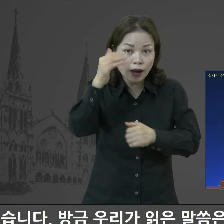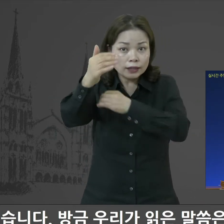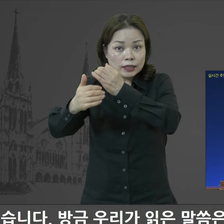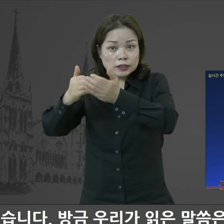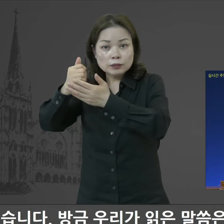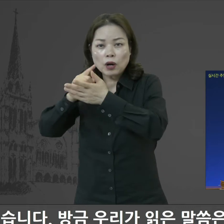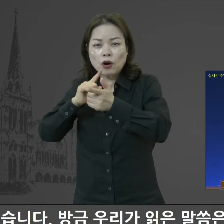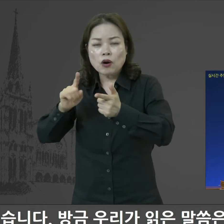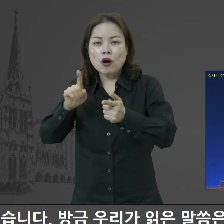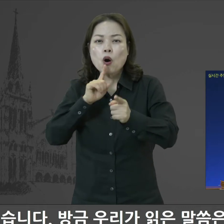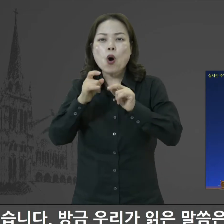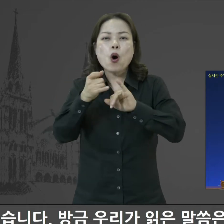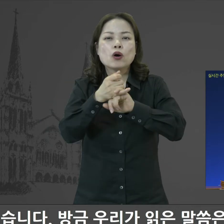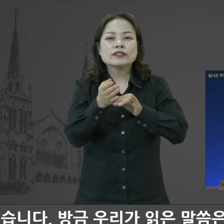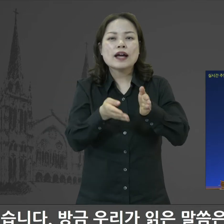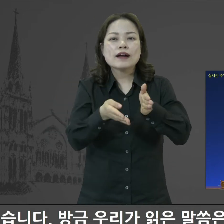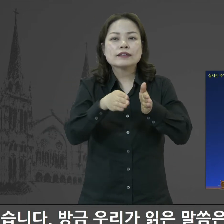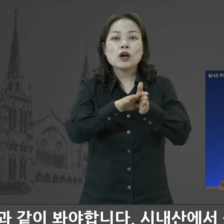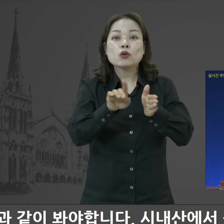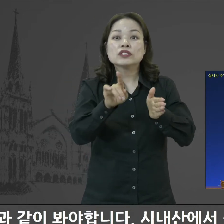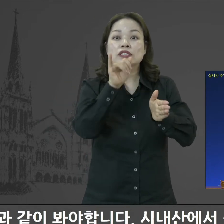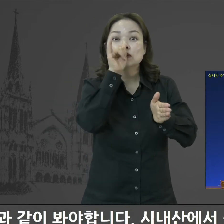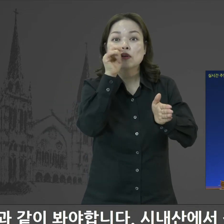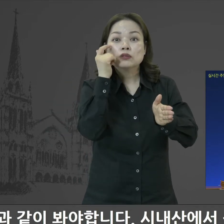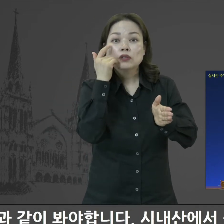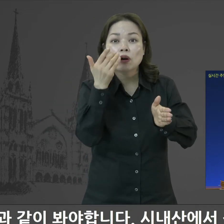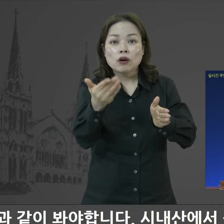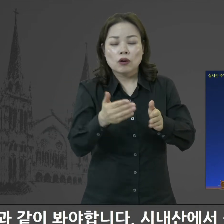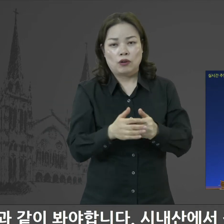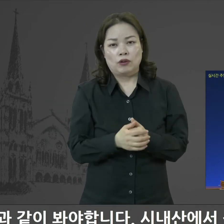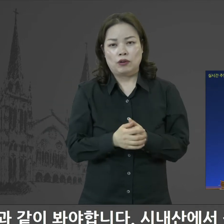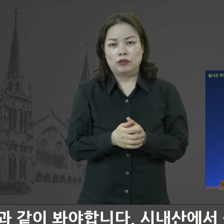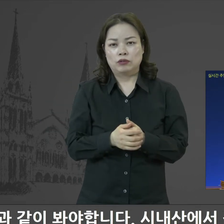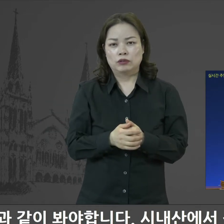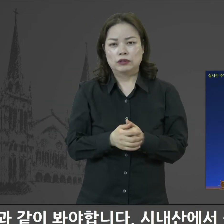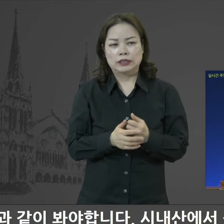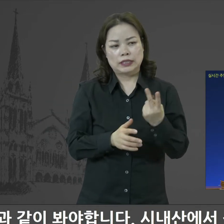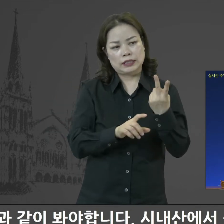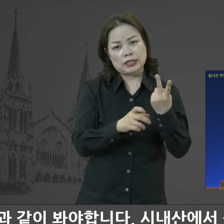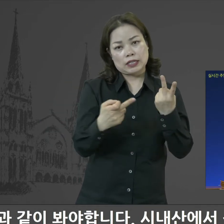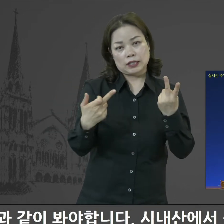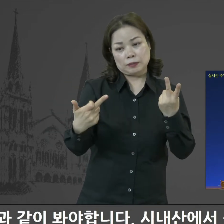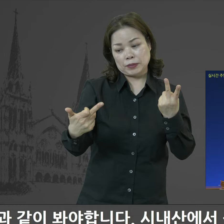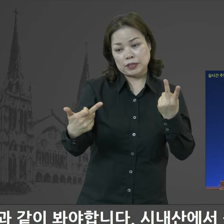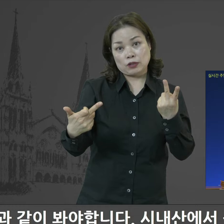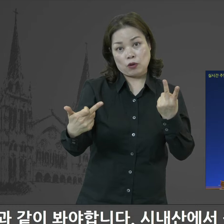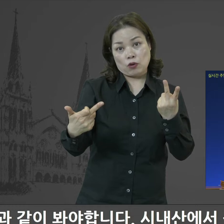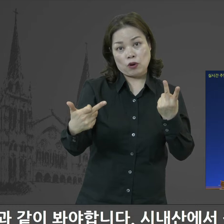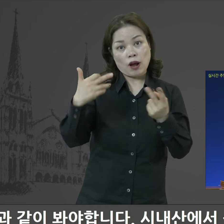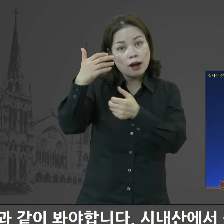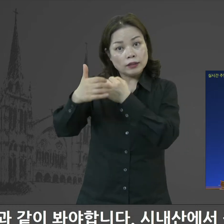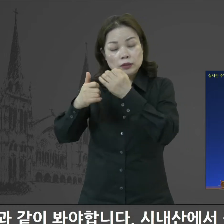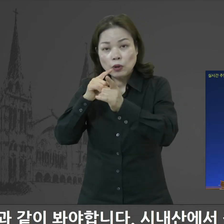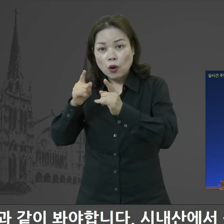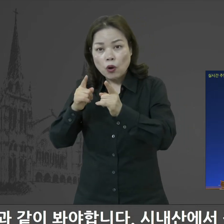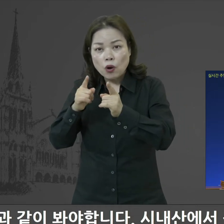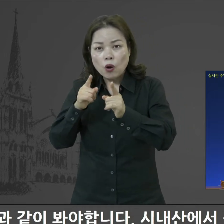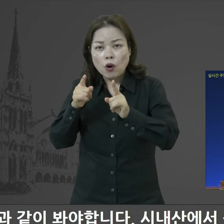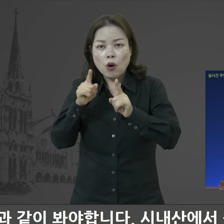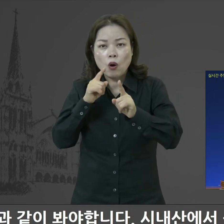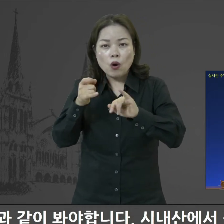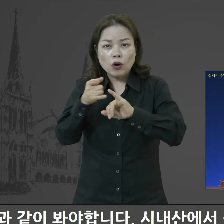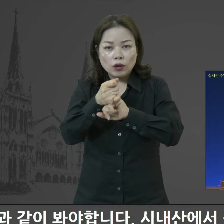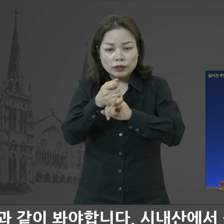하나님의 언약궤가 어디에 있었을까요? 우리는 흔히 2장 17절의 내용을 보면 하나님의 언약궤가